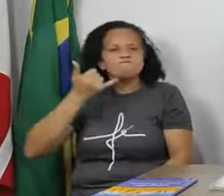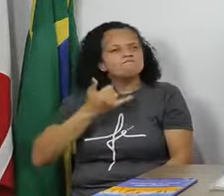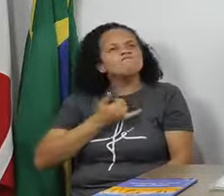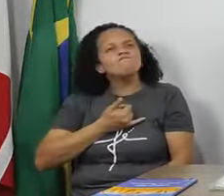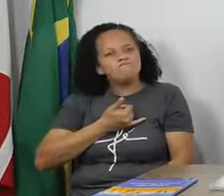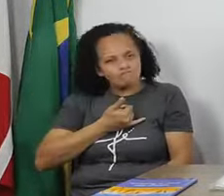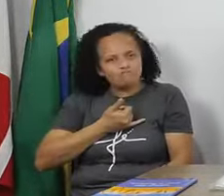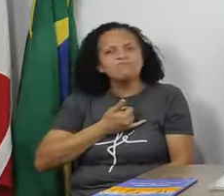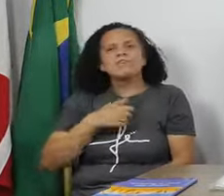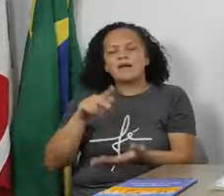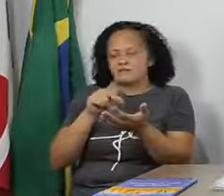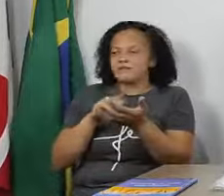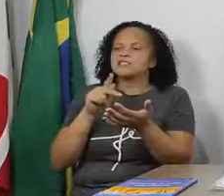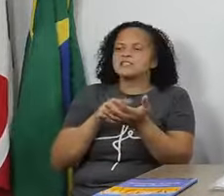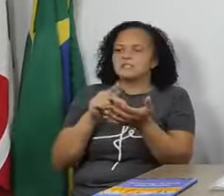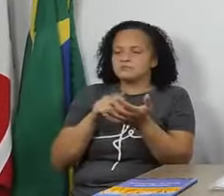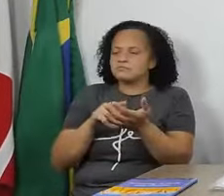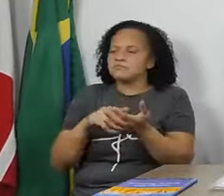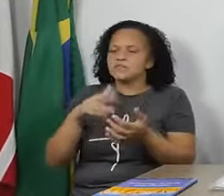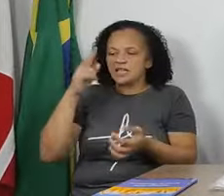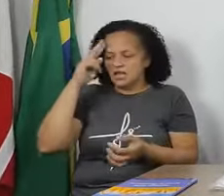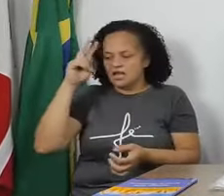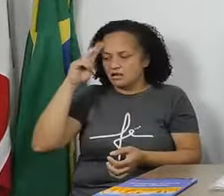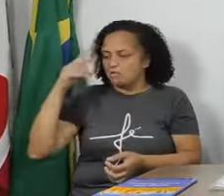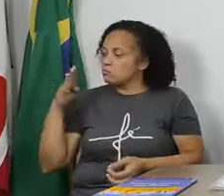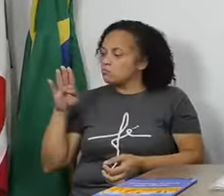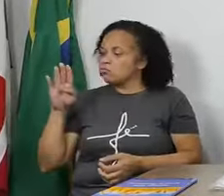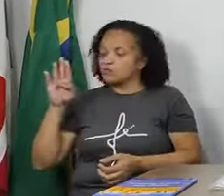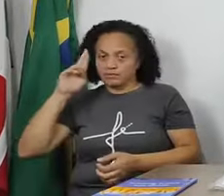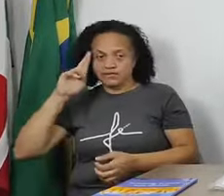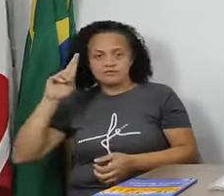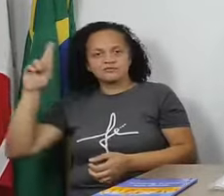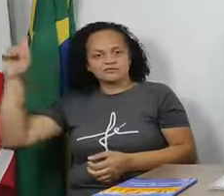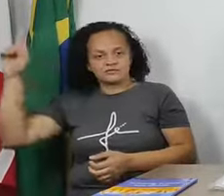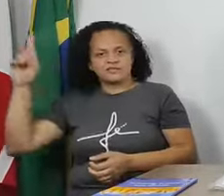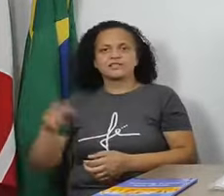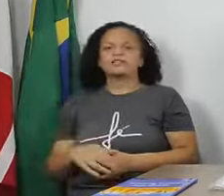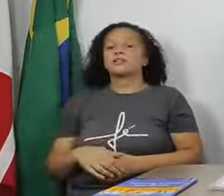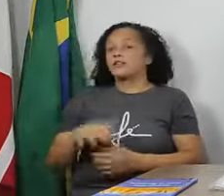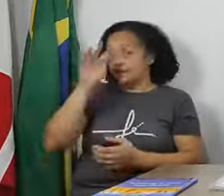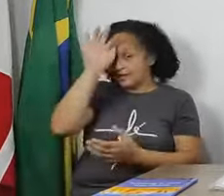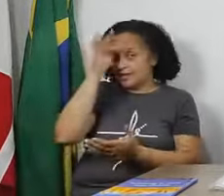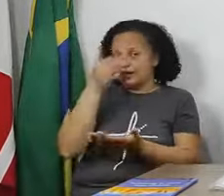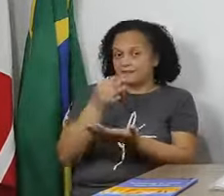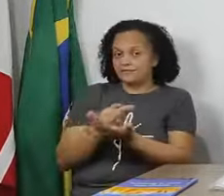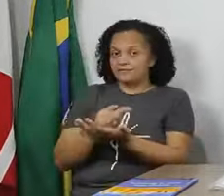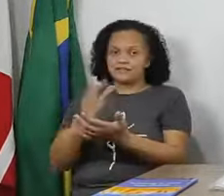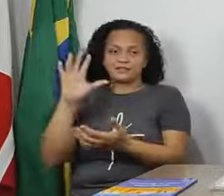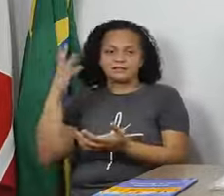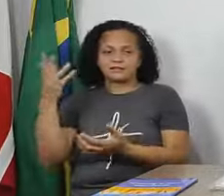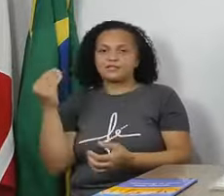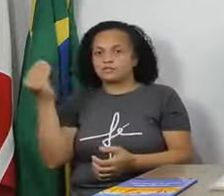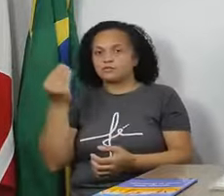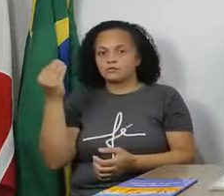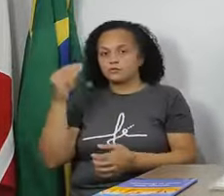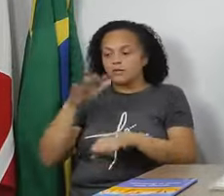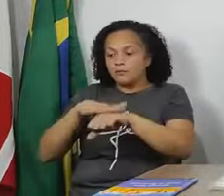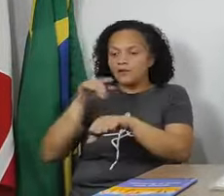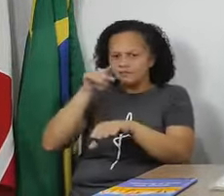ouviu atentamente as promessas do Senhor, e a fé vem por ouvir. Quanto mais você ouvir